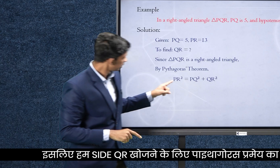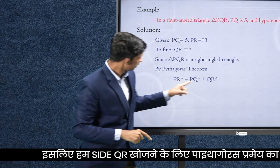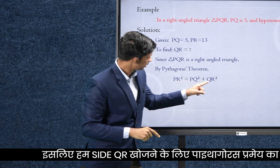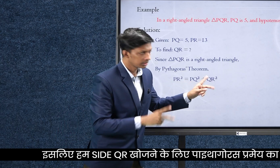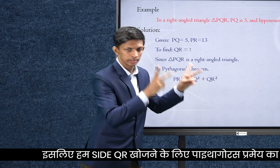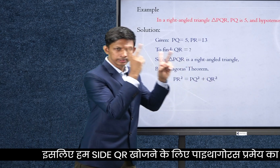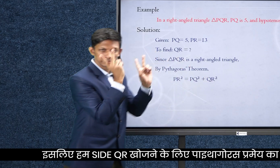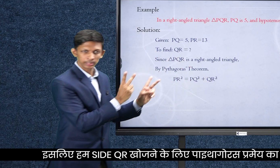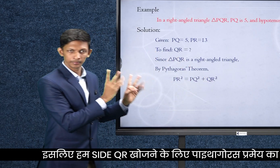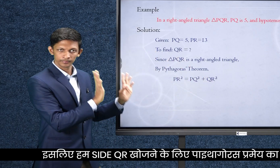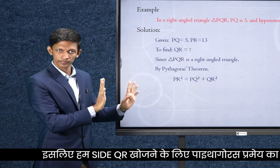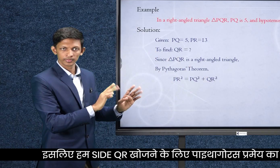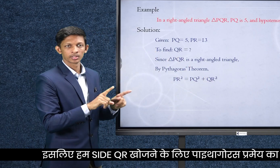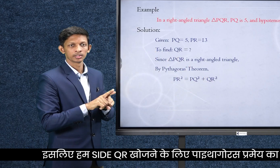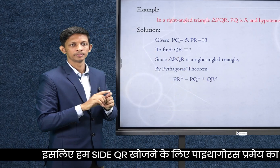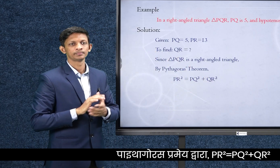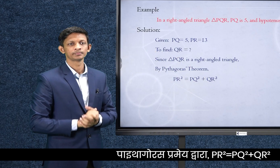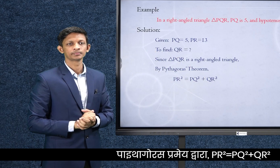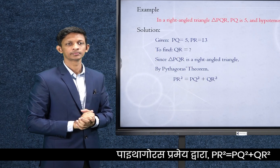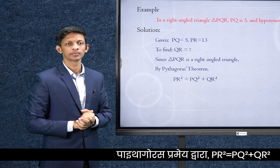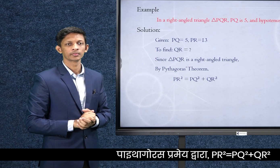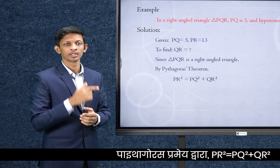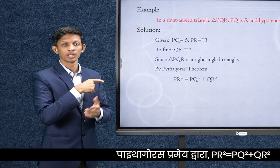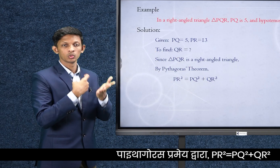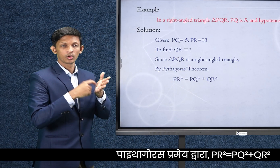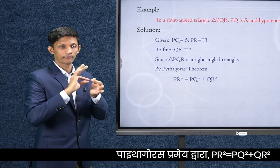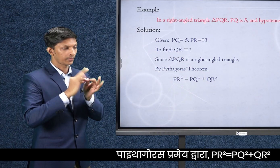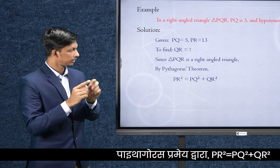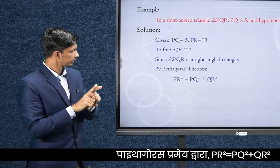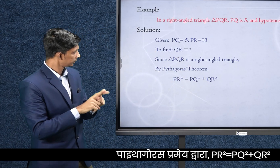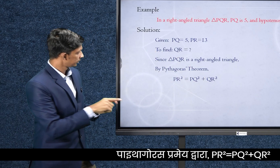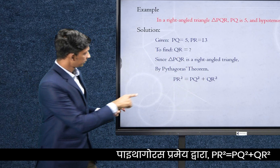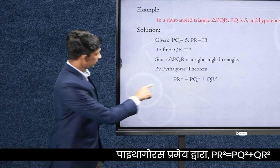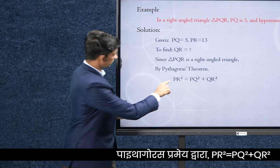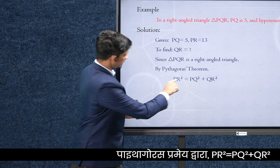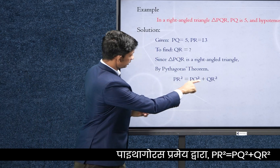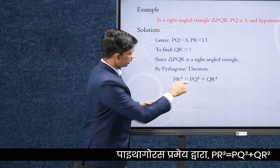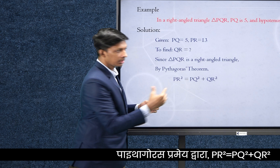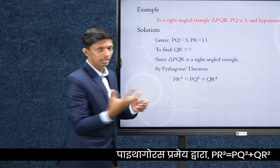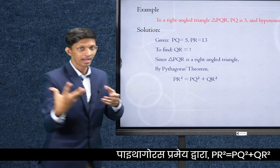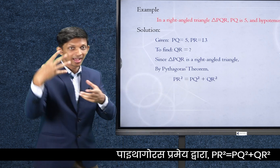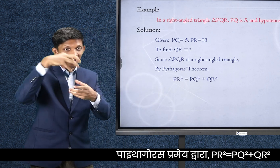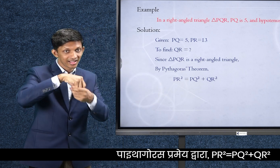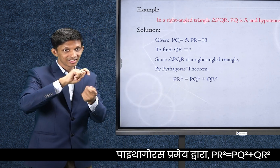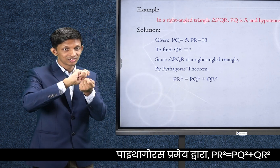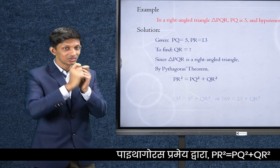का उपयोग करते हैं। पाइथागोरस प्रमेय द्वारा PR स्क्वायर इज इक्वल PQ स्क्वायर प्लस